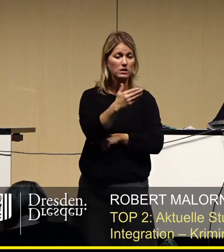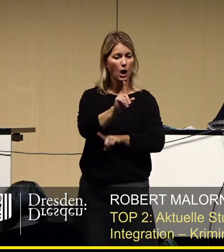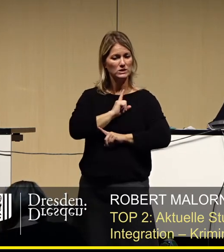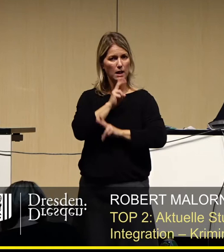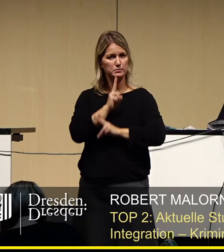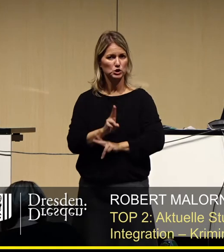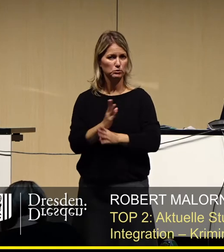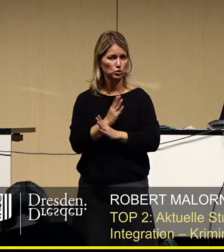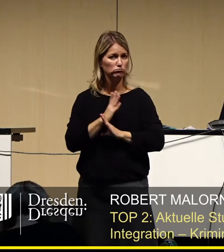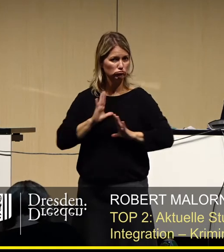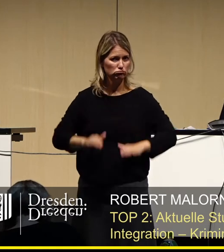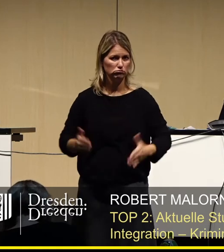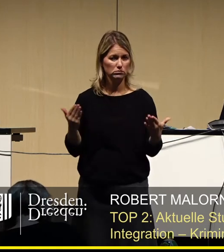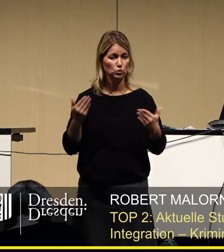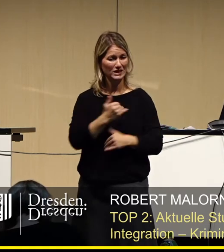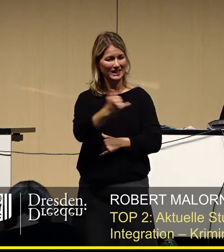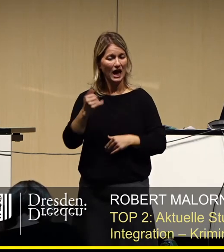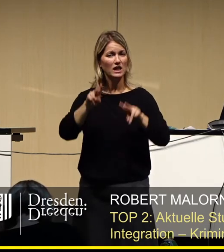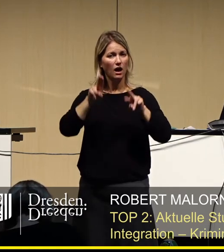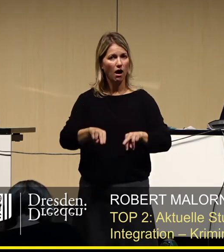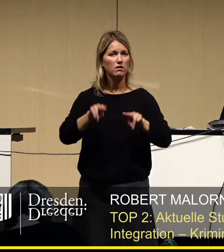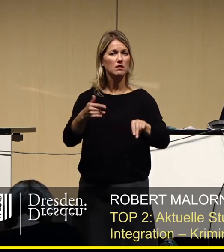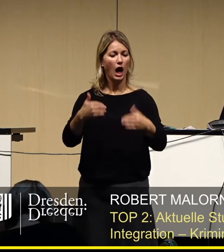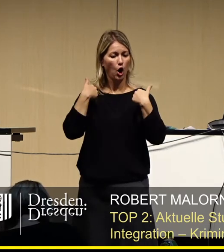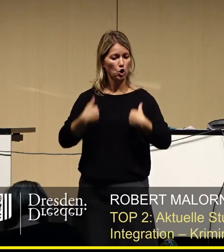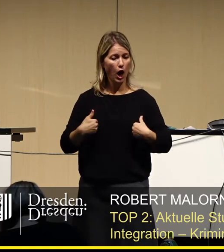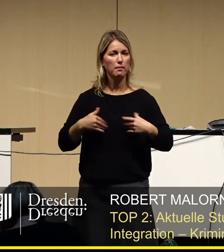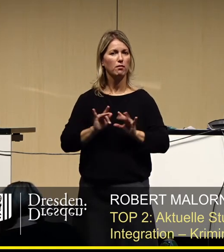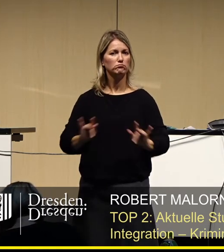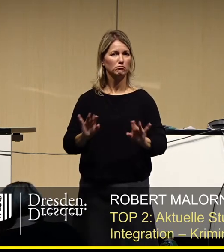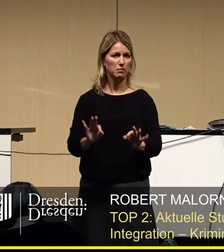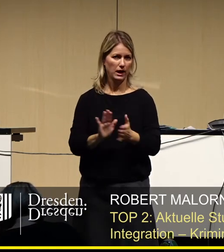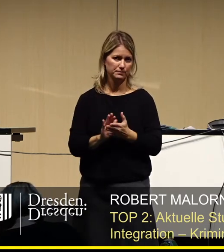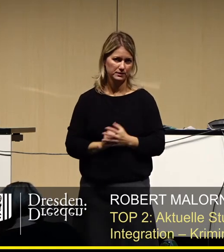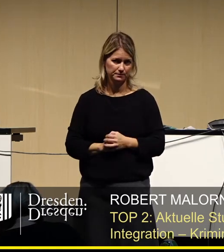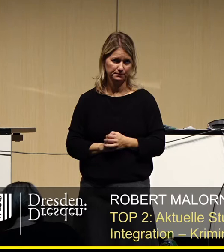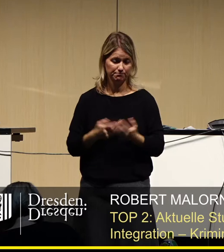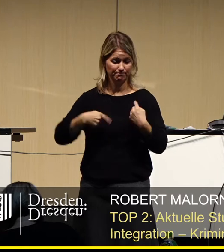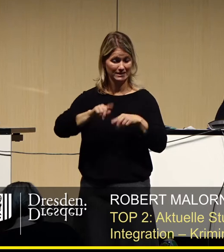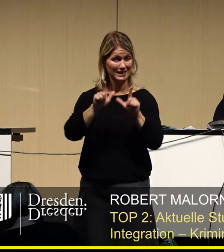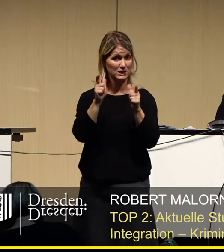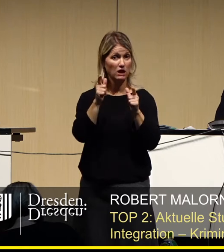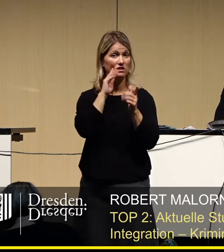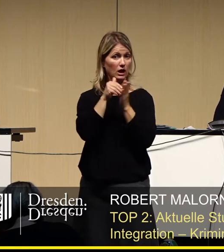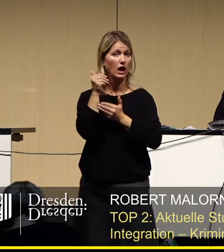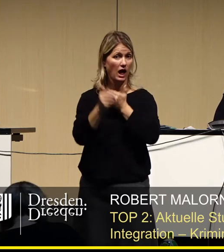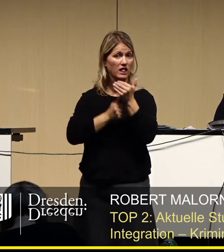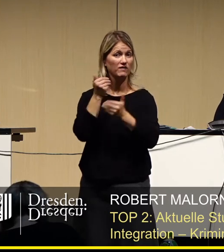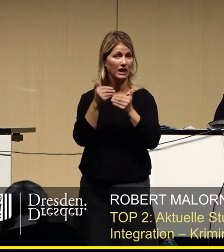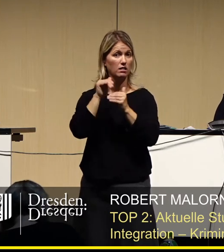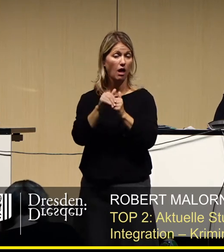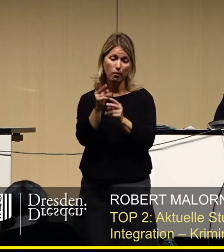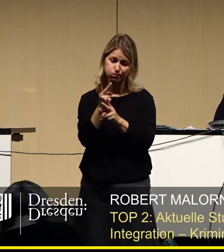Selbstbestimmung und hier hat jeder das Recht auf körperliche Unversehrtheit. Unsere Gesellschaft hat sich weiterentwickelt und das wird sie auch weiter